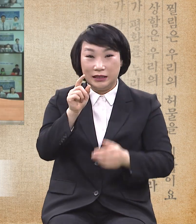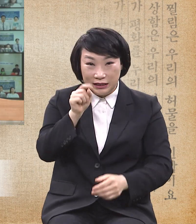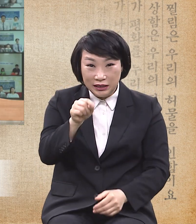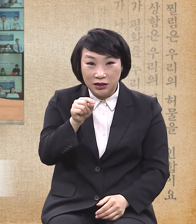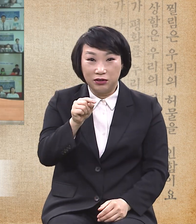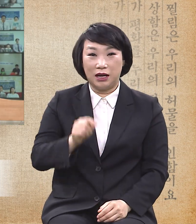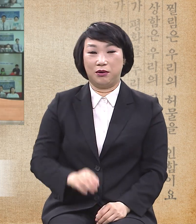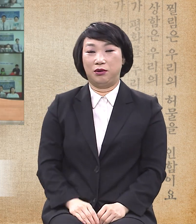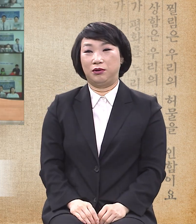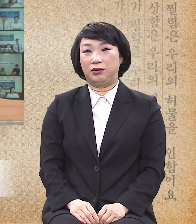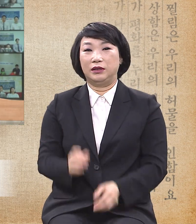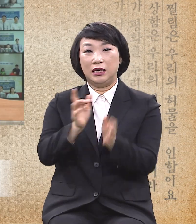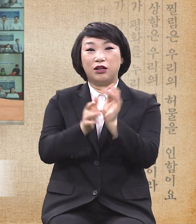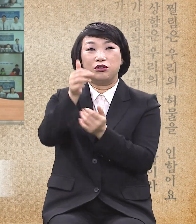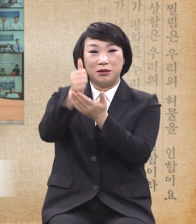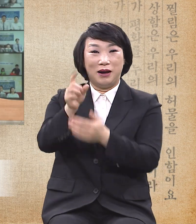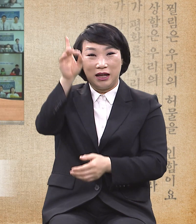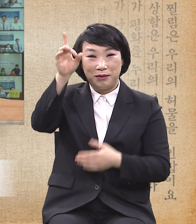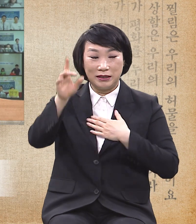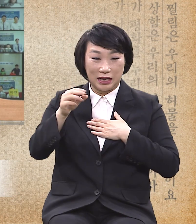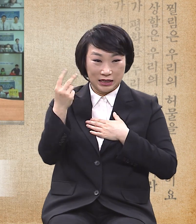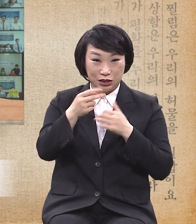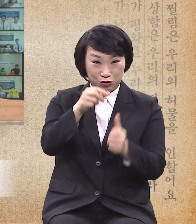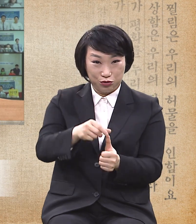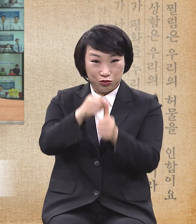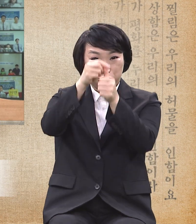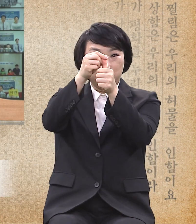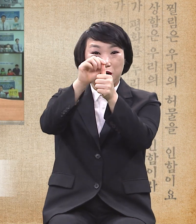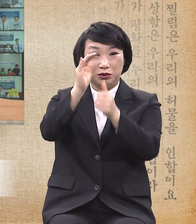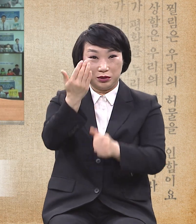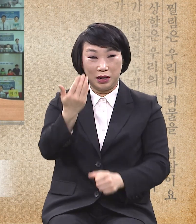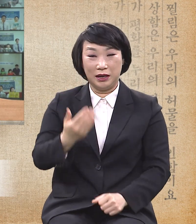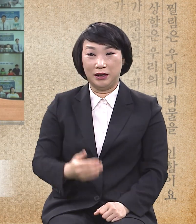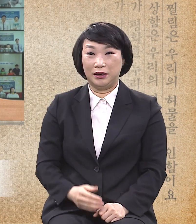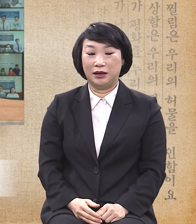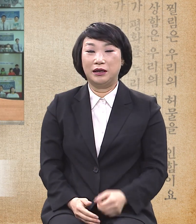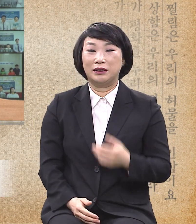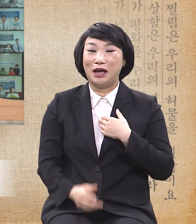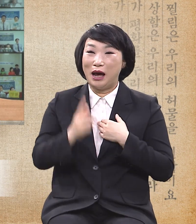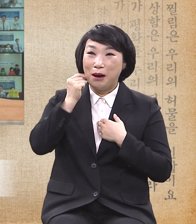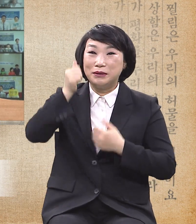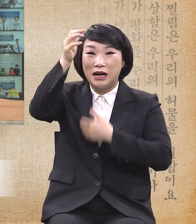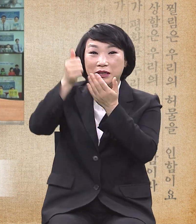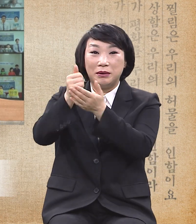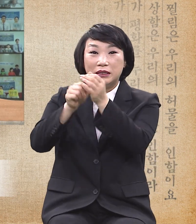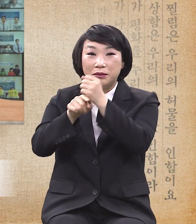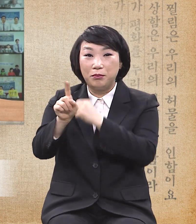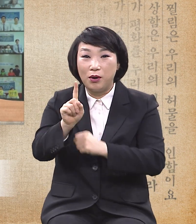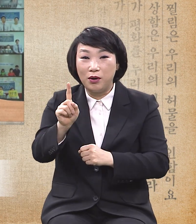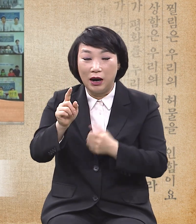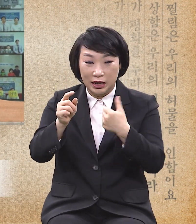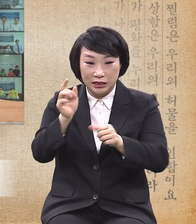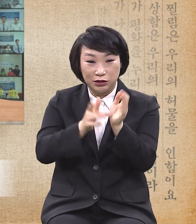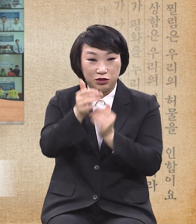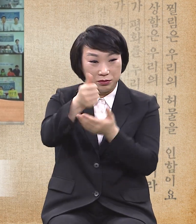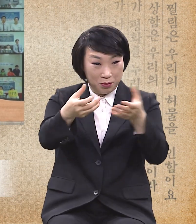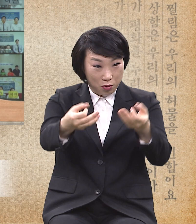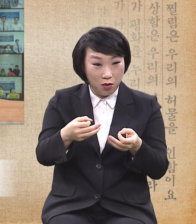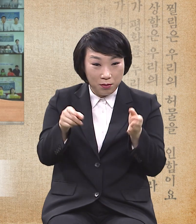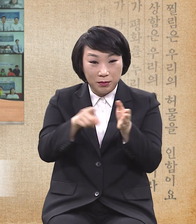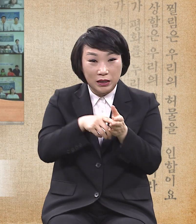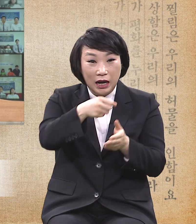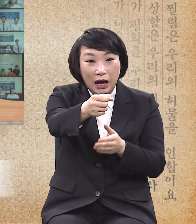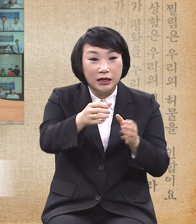이것이니라. 예수만이 나를 다시 살린다 이 말입니다. 내 아버지의 뜻은 아들을 보고